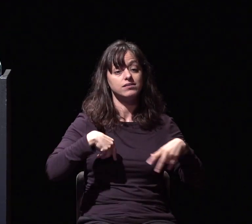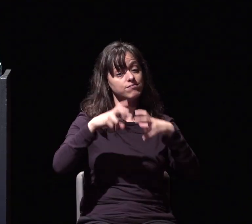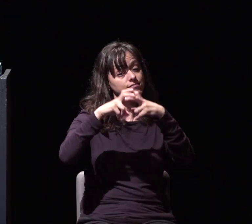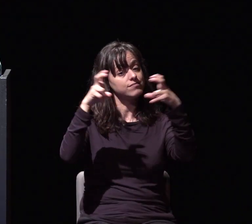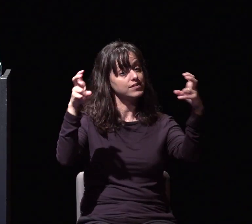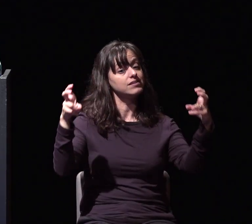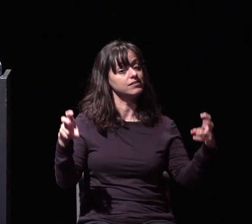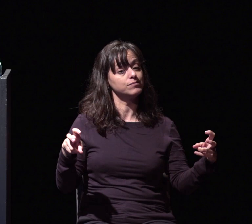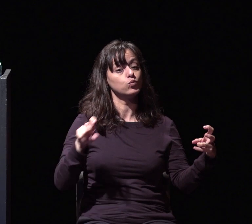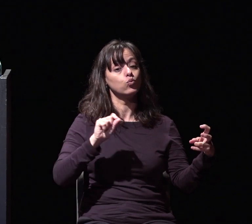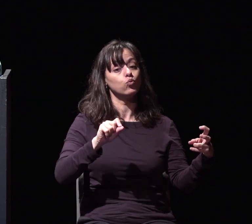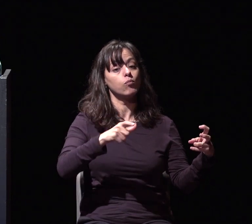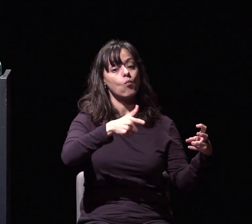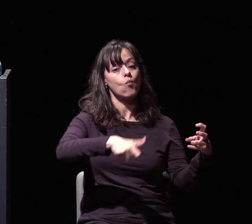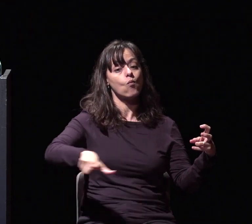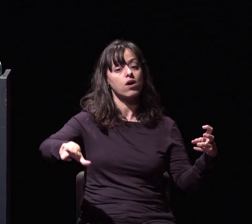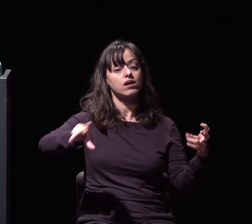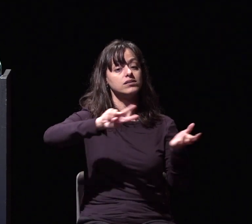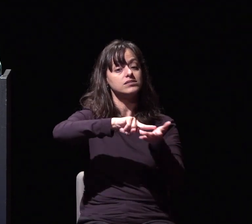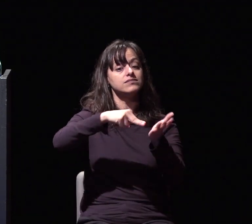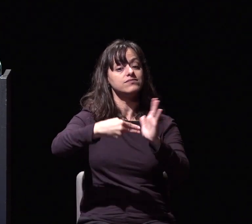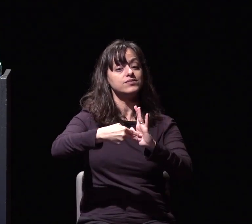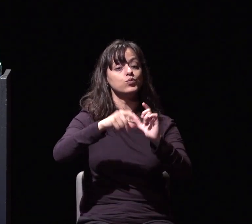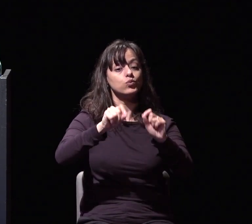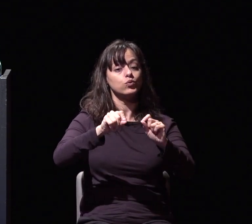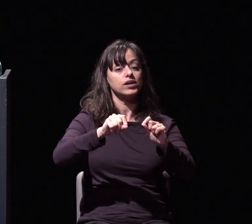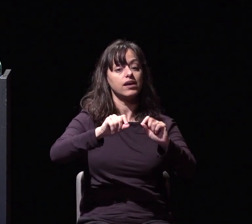MASP talvez seja como a barriga,